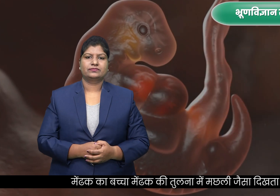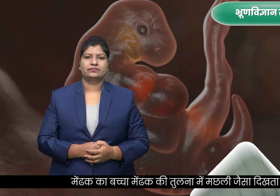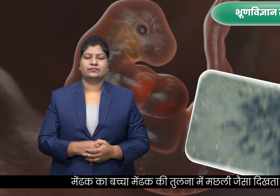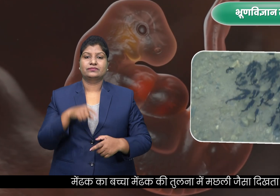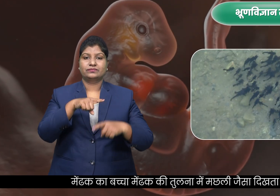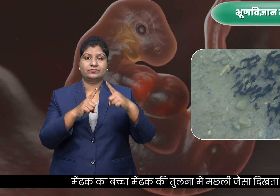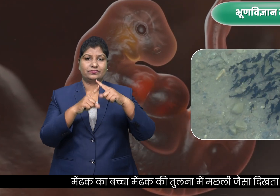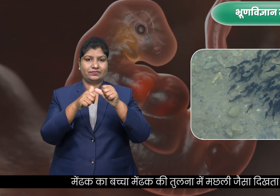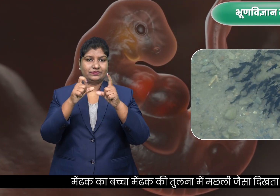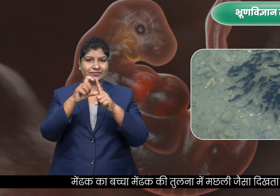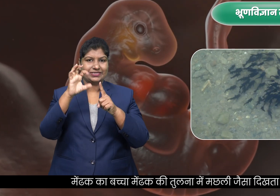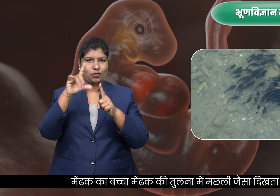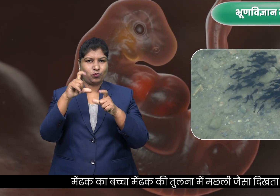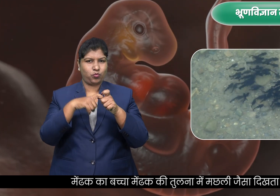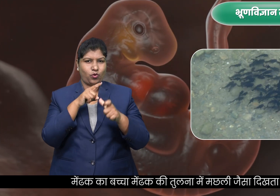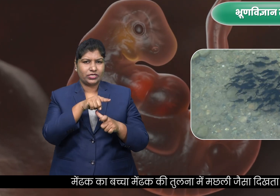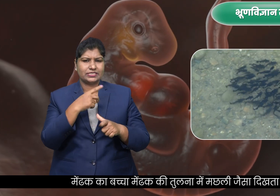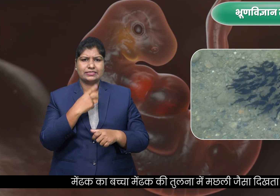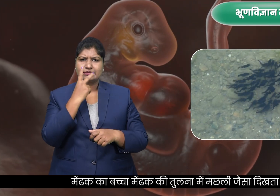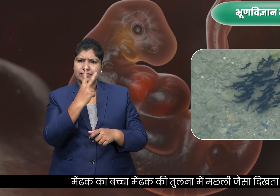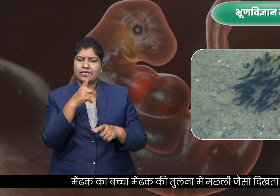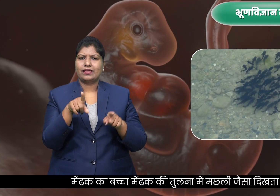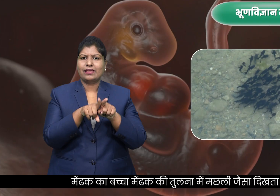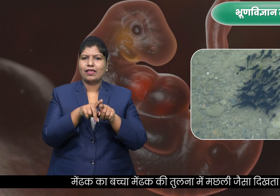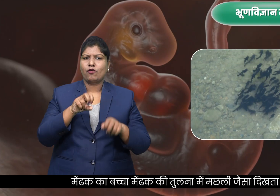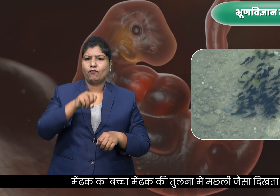मेंढक का बच्चा मेंढक की तुलना में मछली जैसा दिखता है।